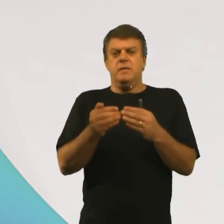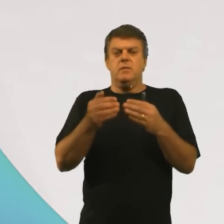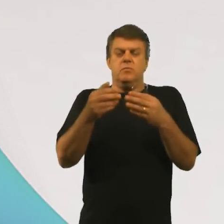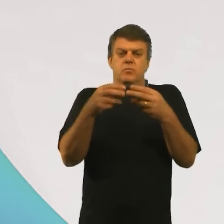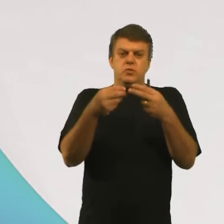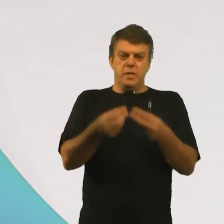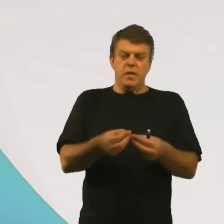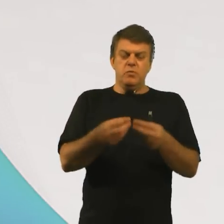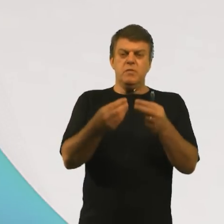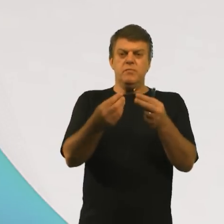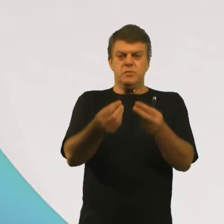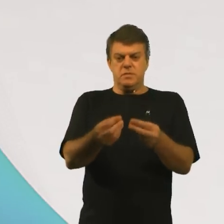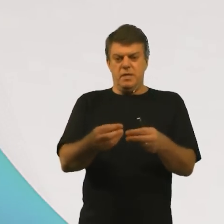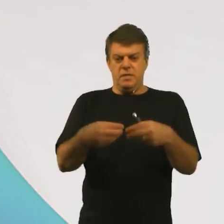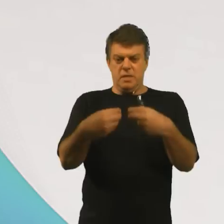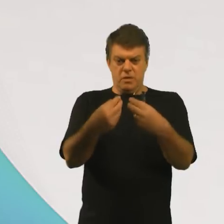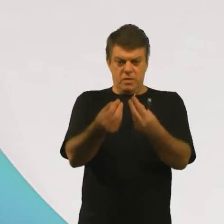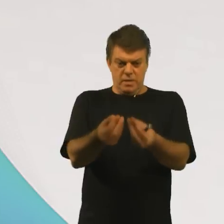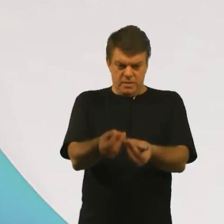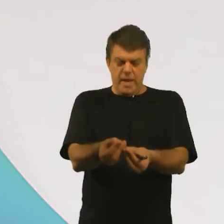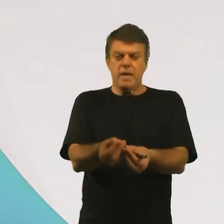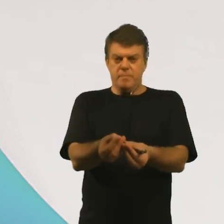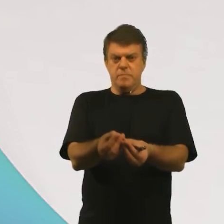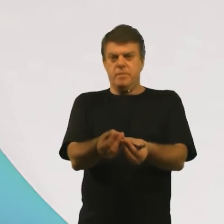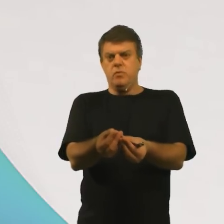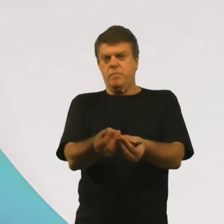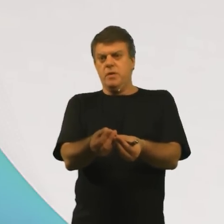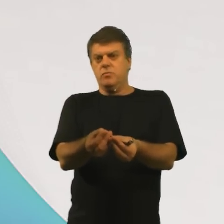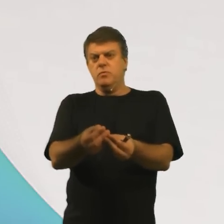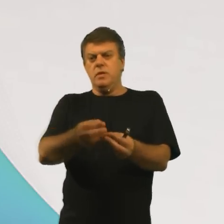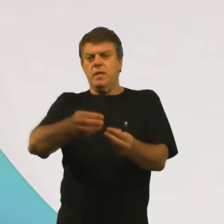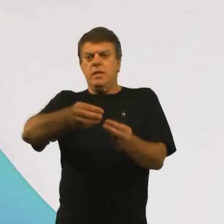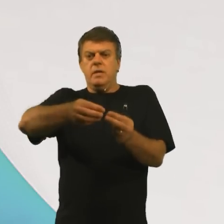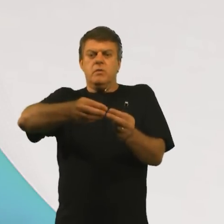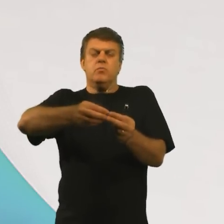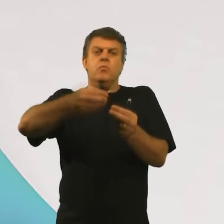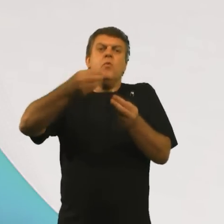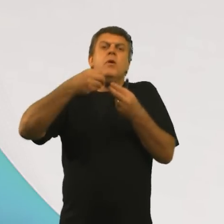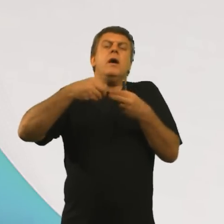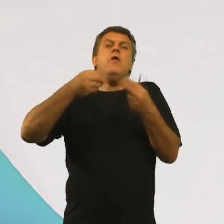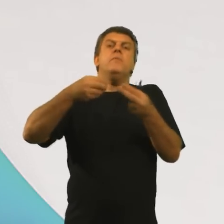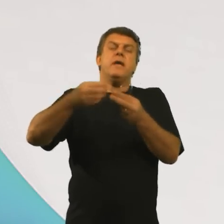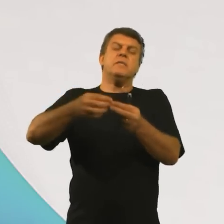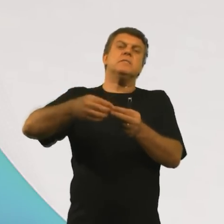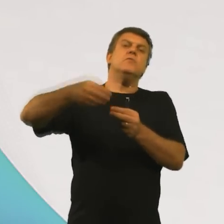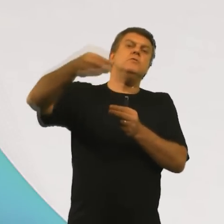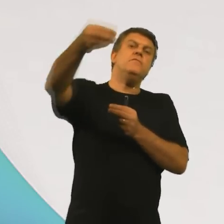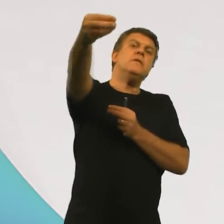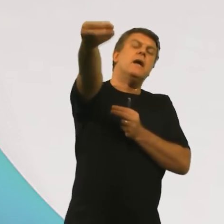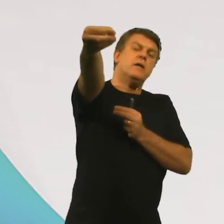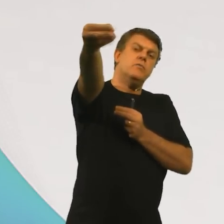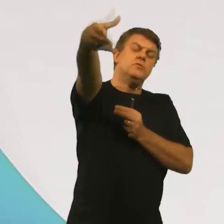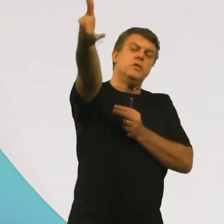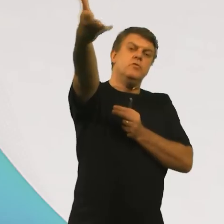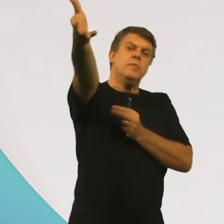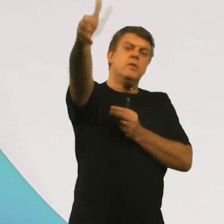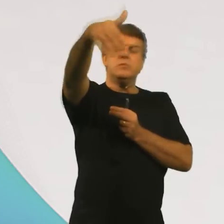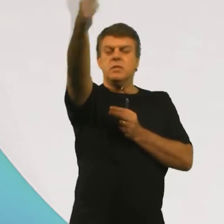um dinheiro que você entrega para o banco com a obrigação de ficar com esse dinheiro no banco um